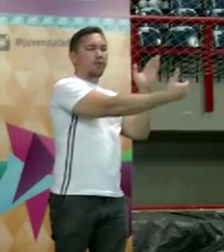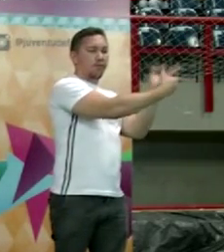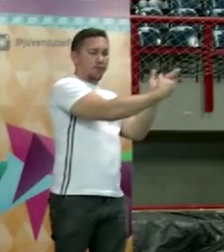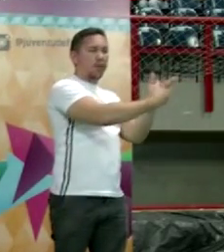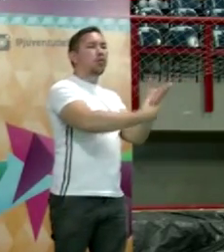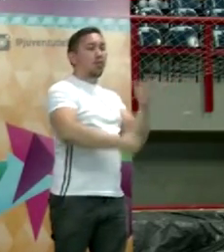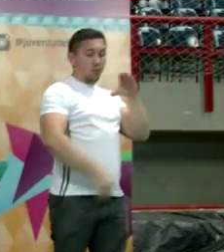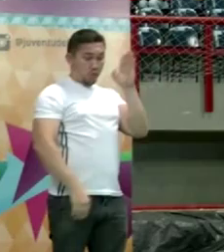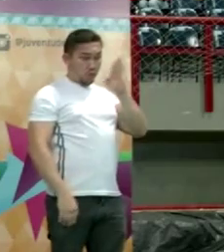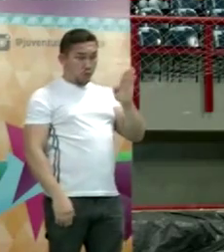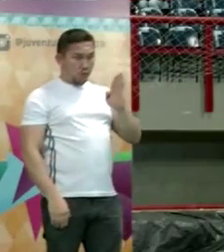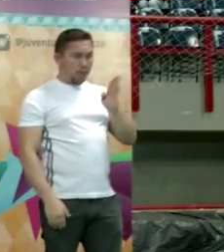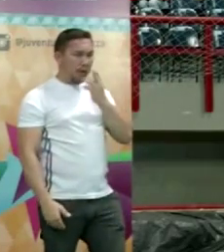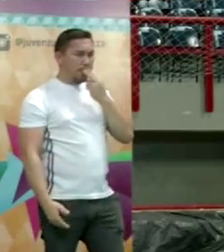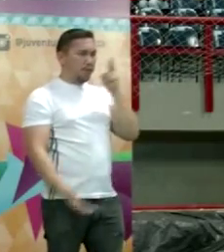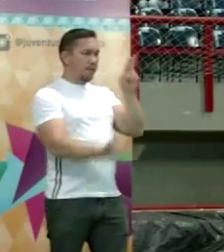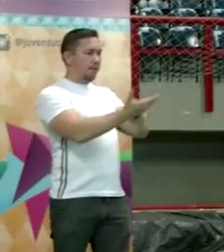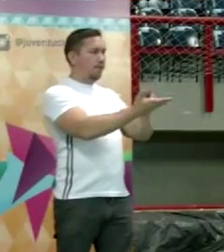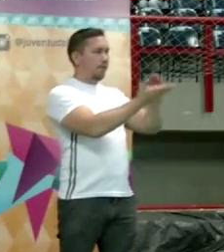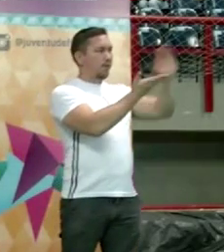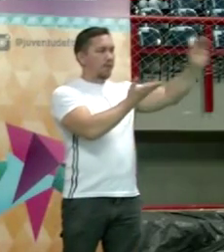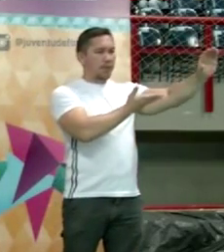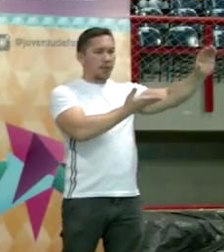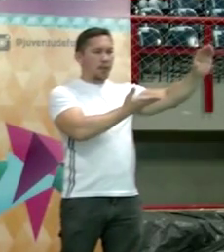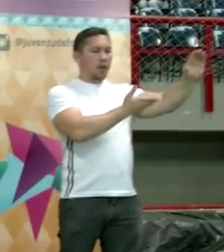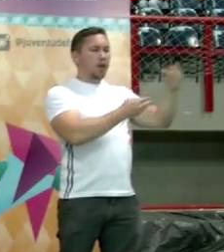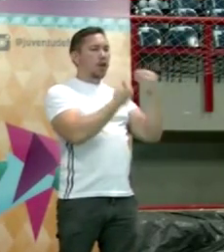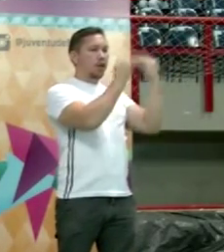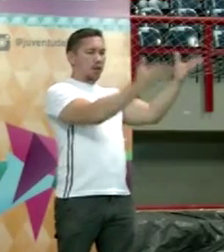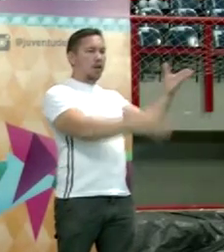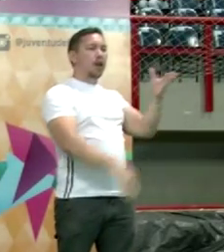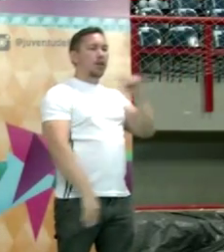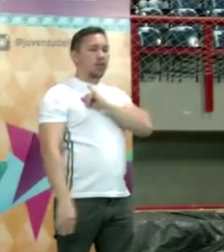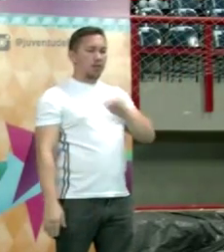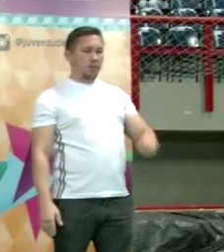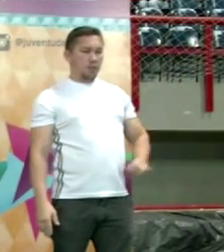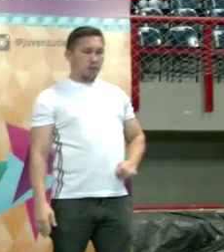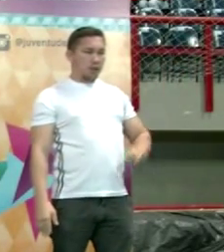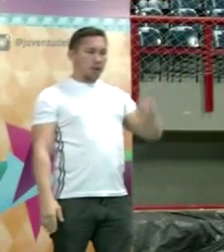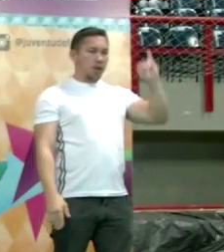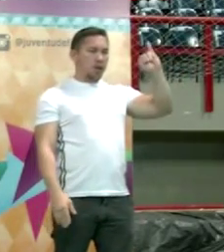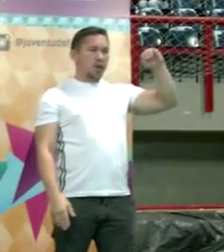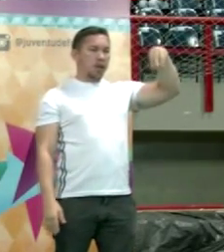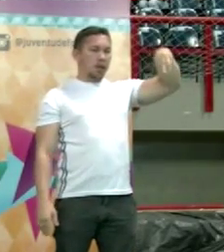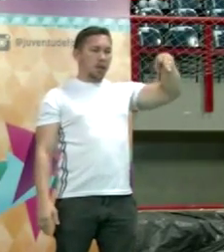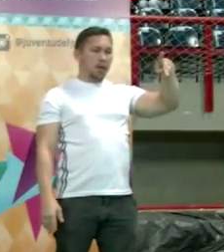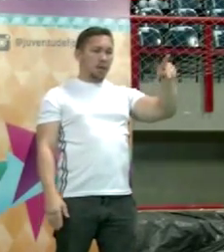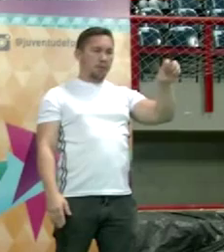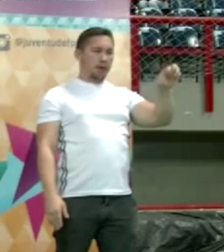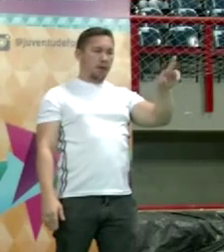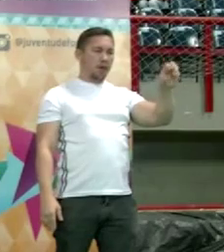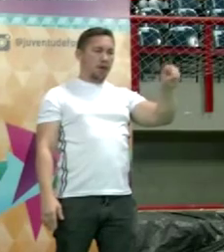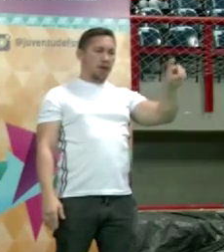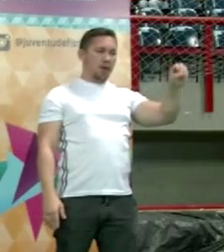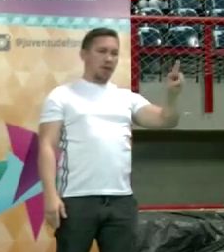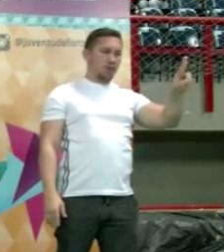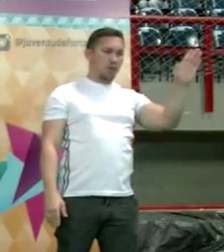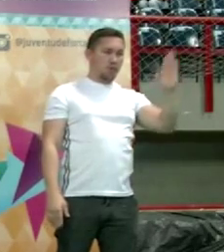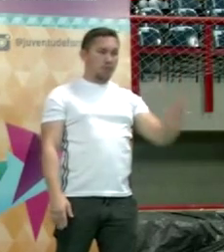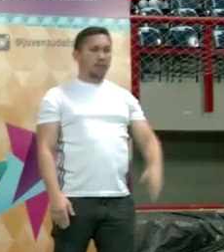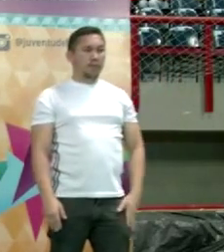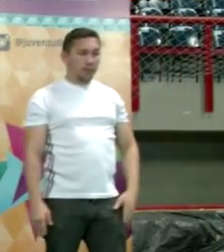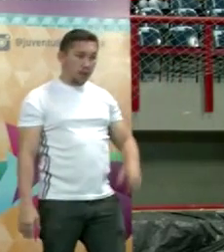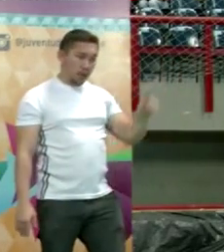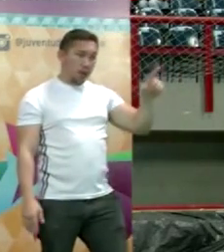Indenização e o título de imperador a Dom João, do Brasil. Beleza. Portugal